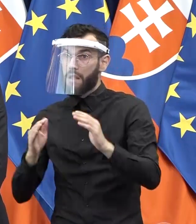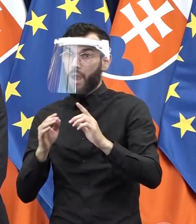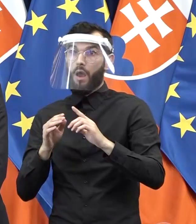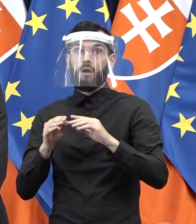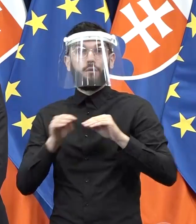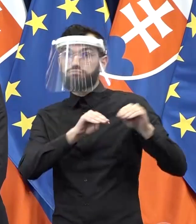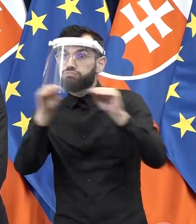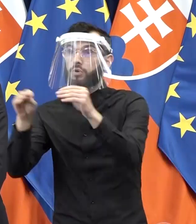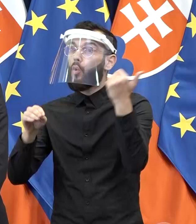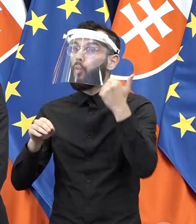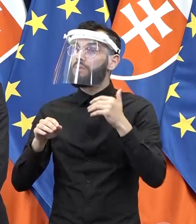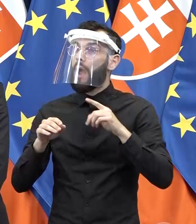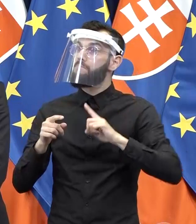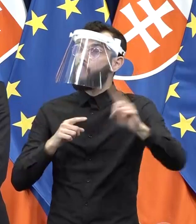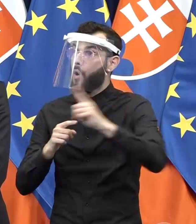ľudí?